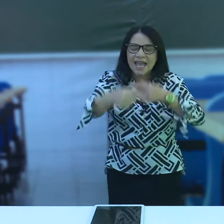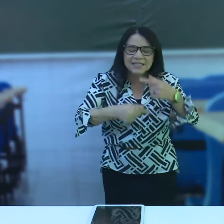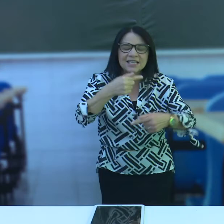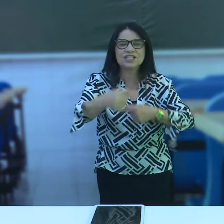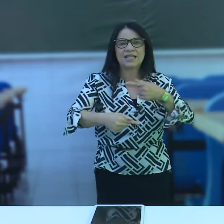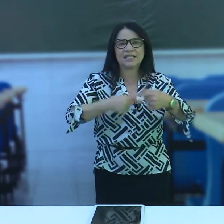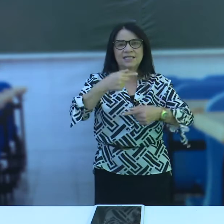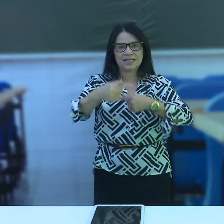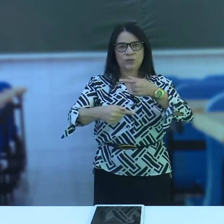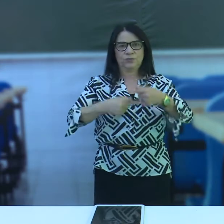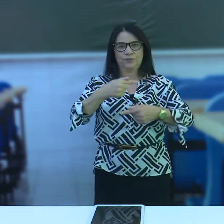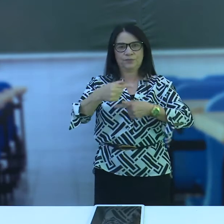Essa geração